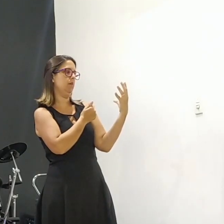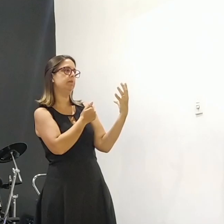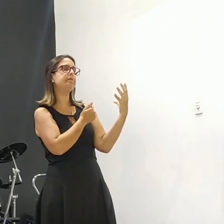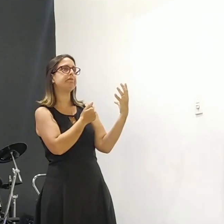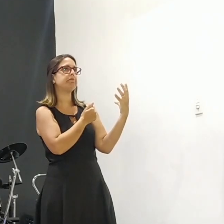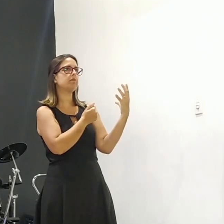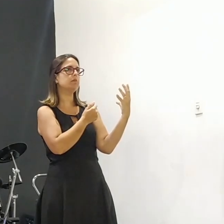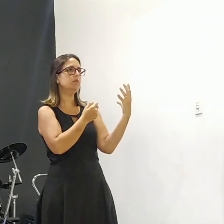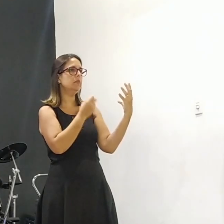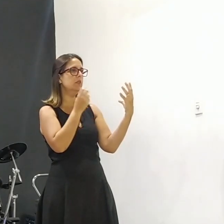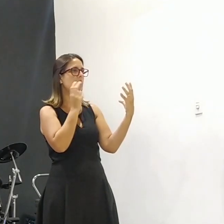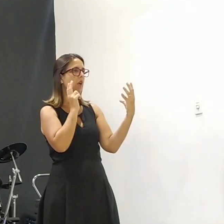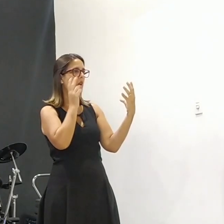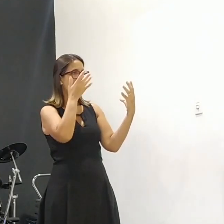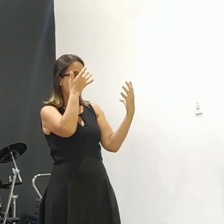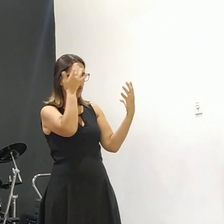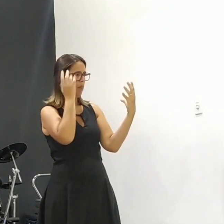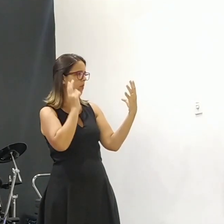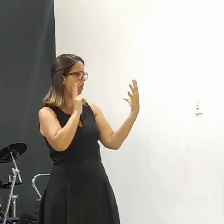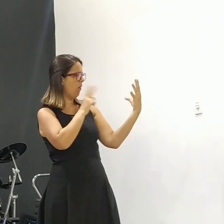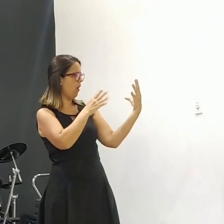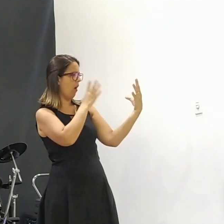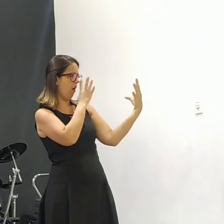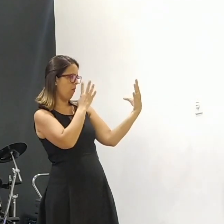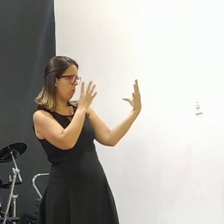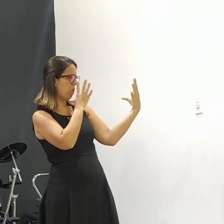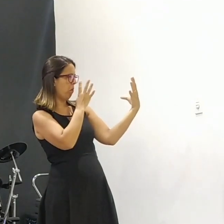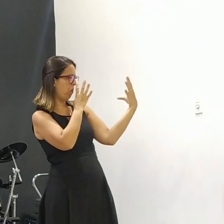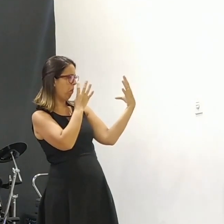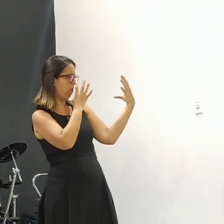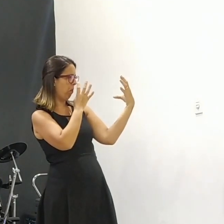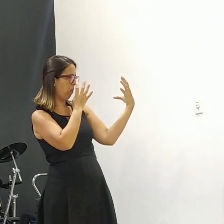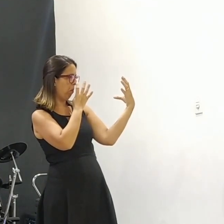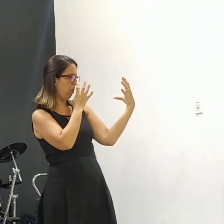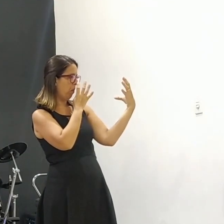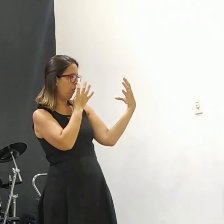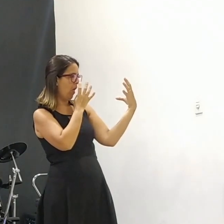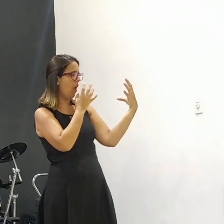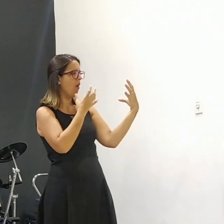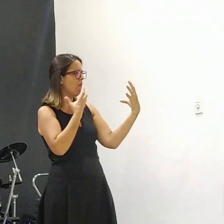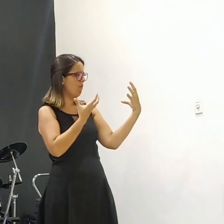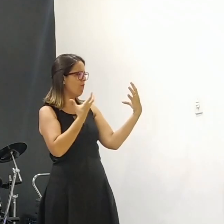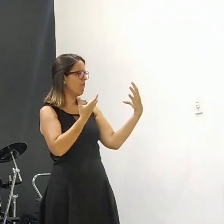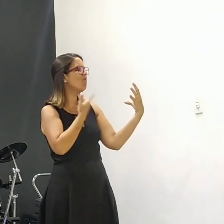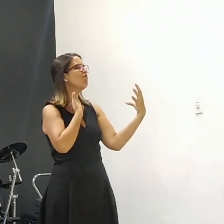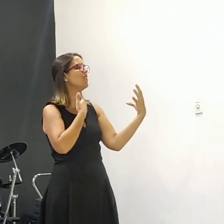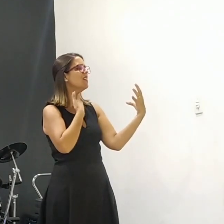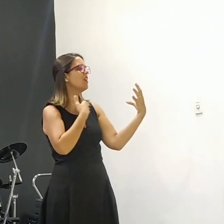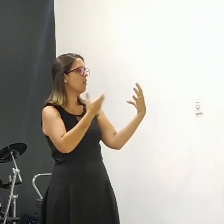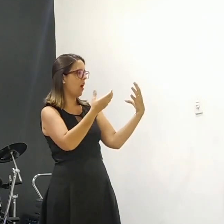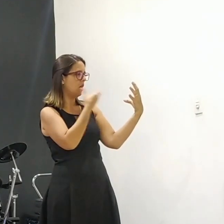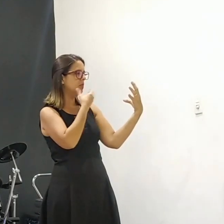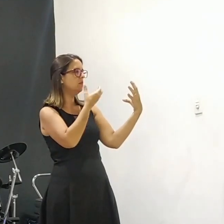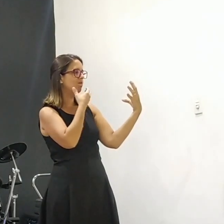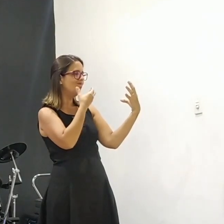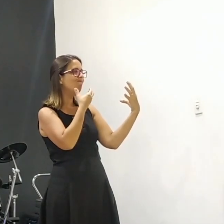que as pessoas vão passar e vão admirar essas árvores, e vão querer comer dos frutos dessas árvores. Aleluia. Porque é um